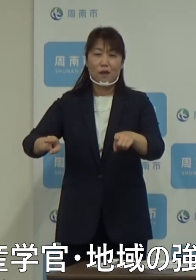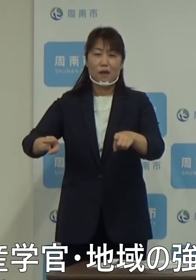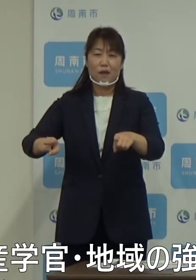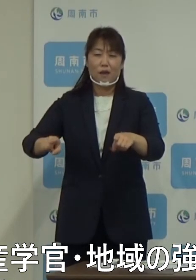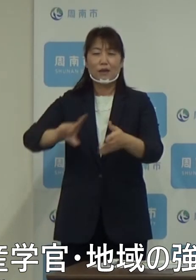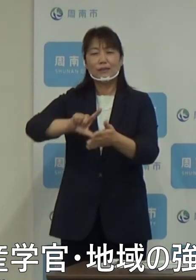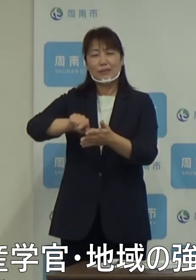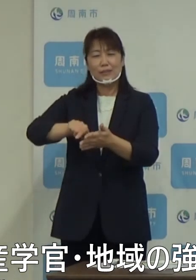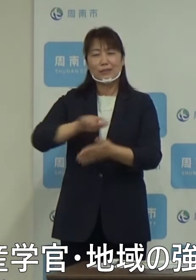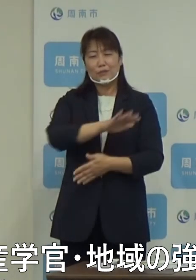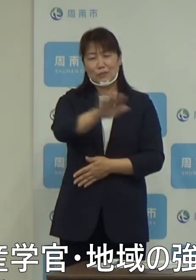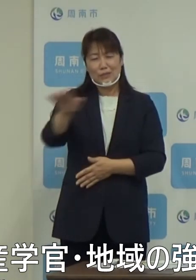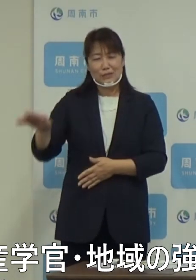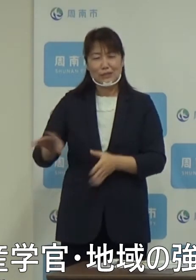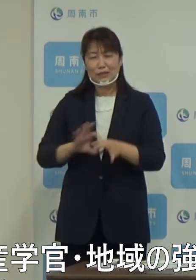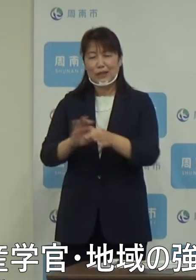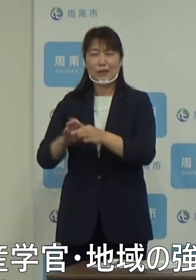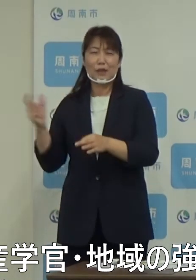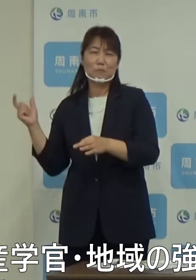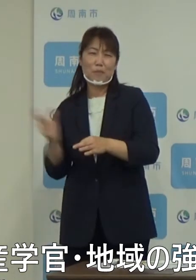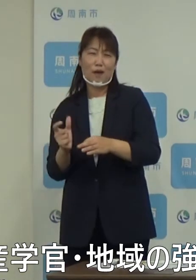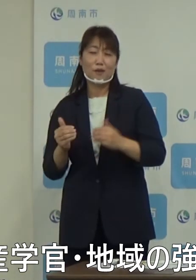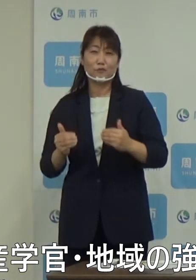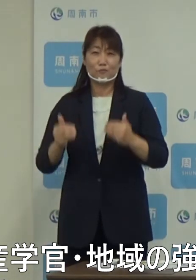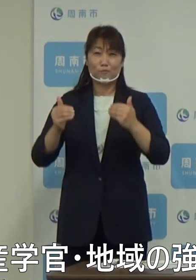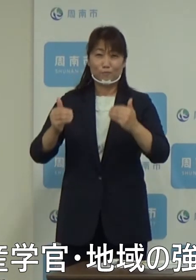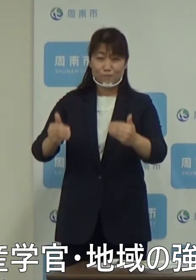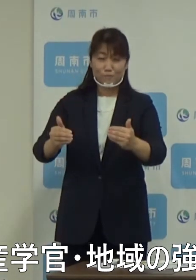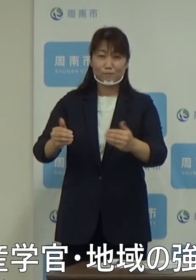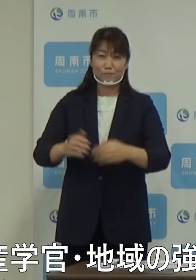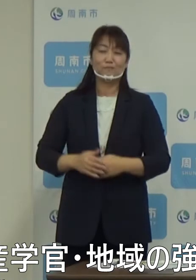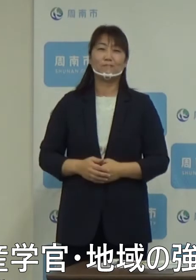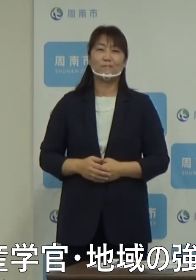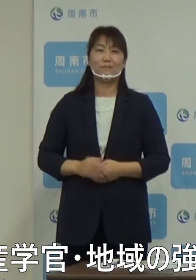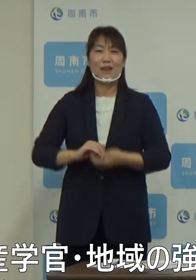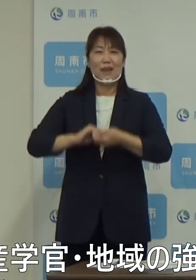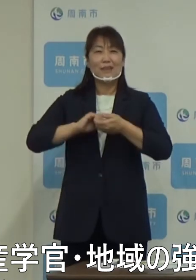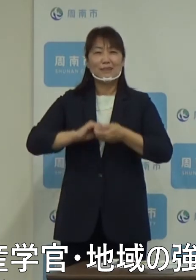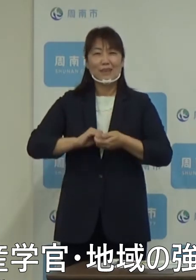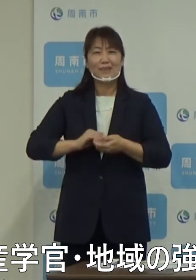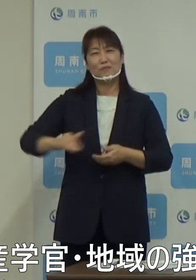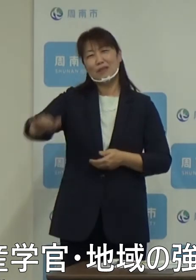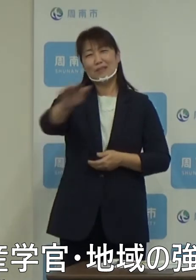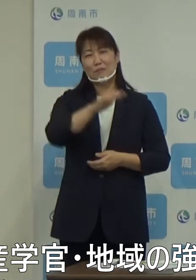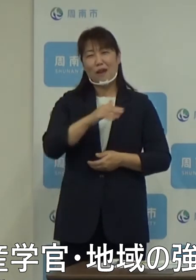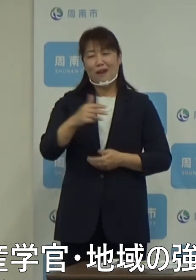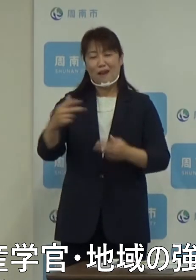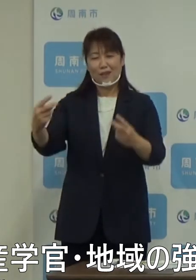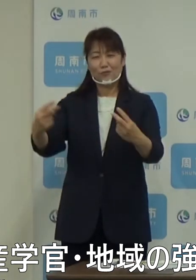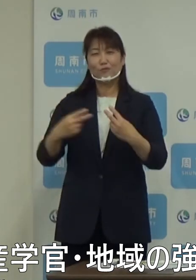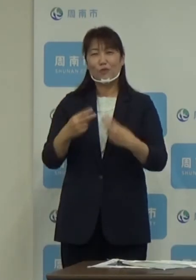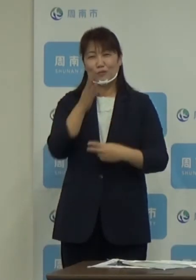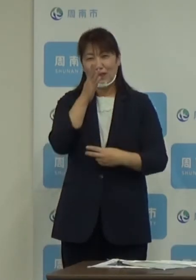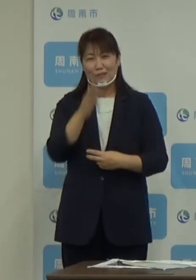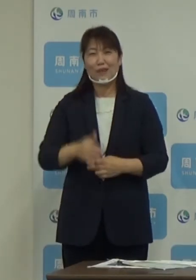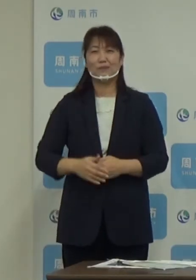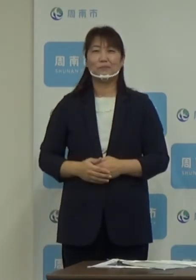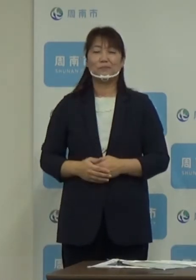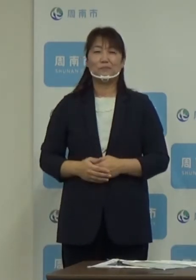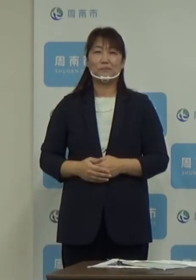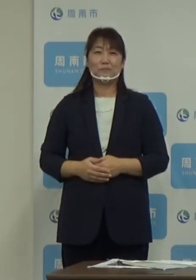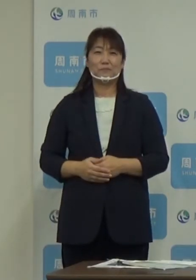域の強固な連携による推進を進めてまいりますので、ぜひ取材方よろしくお願いいたします。